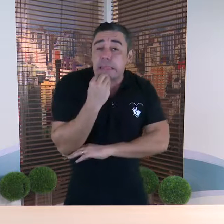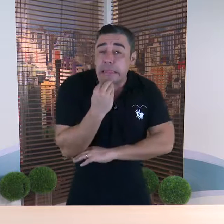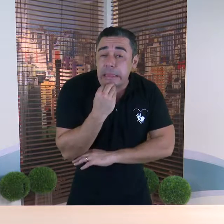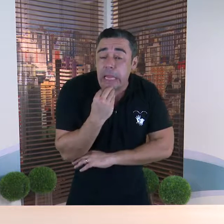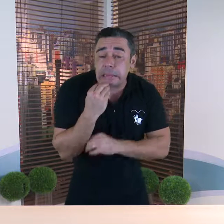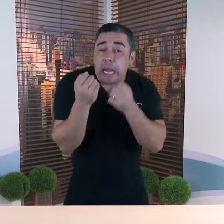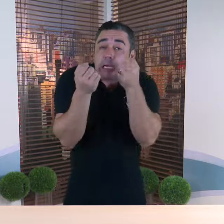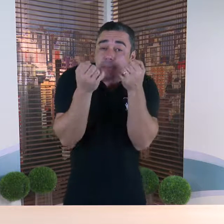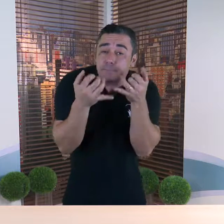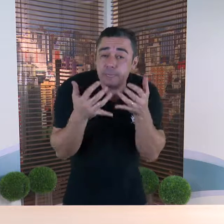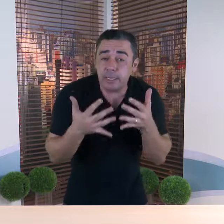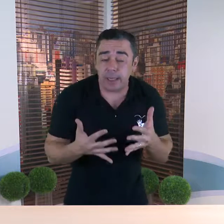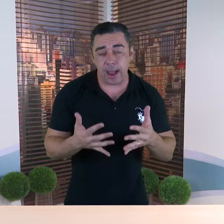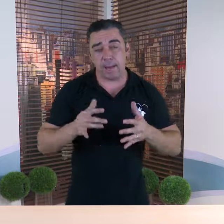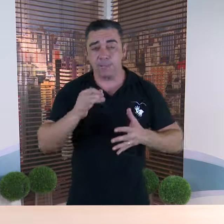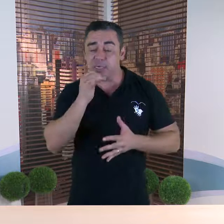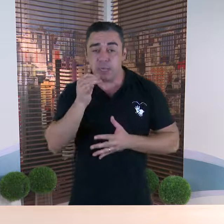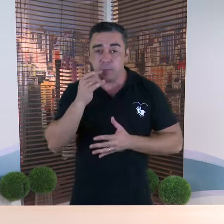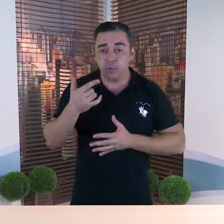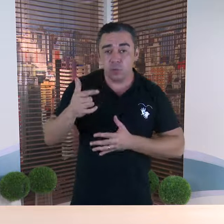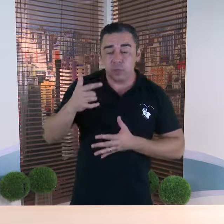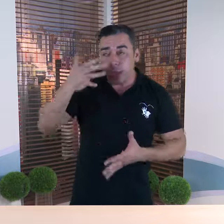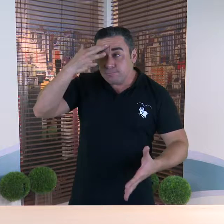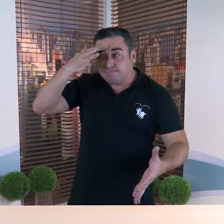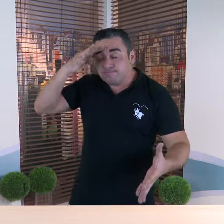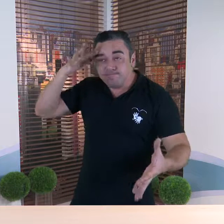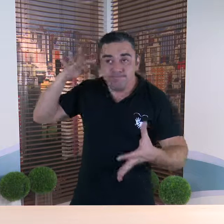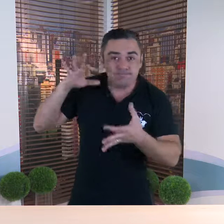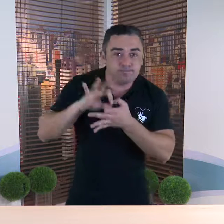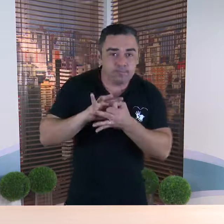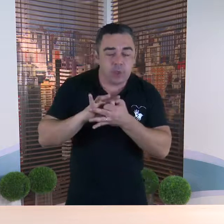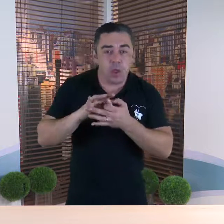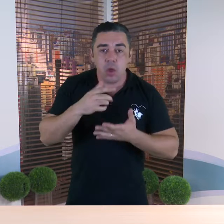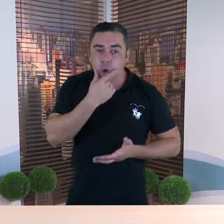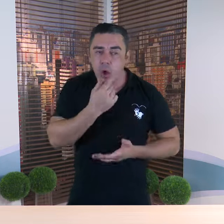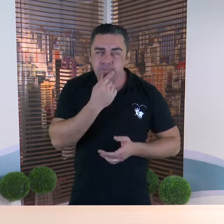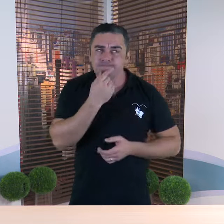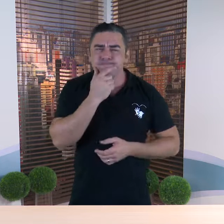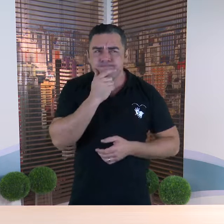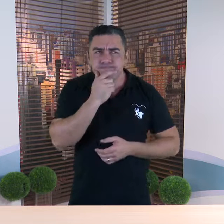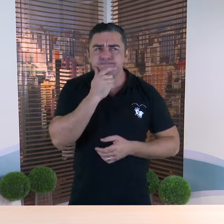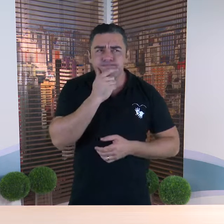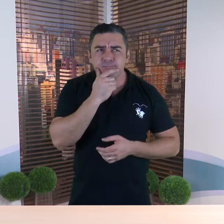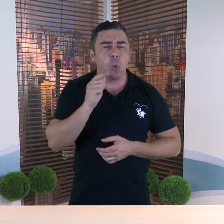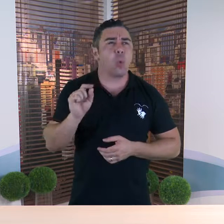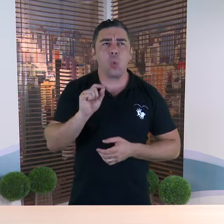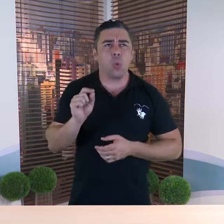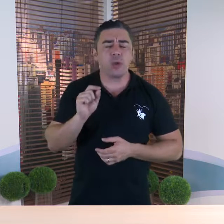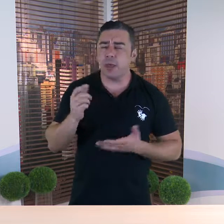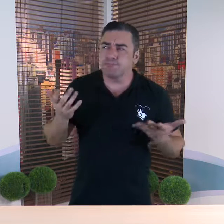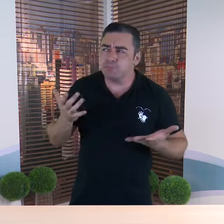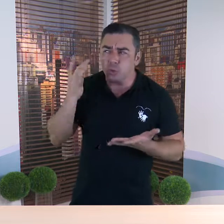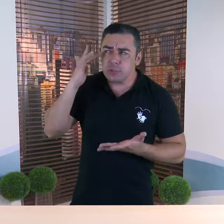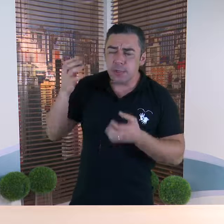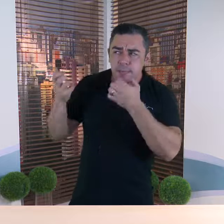de explicação não racional que os homens acharam para lidar com o misterioso